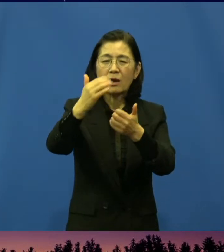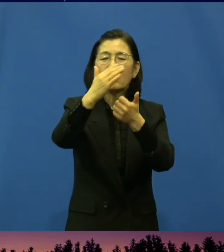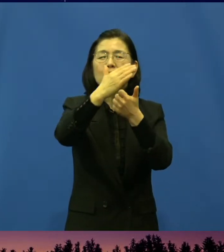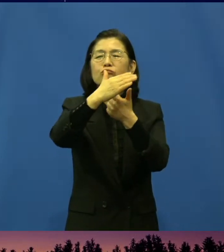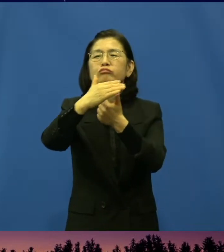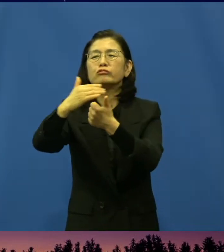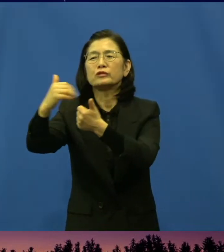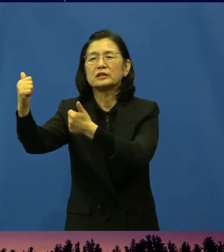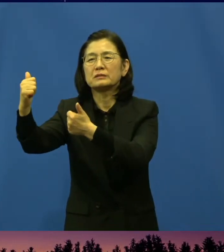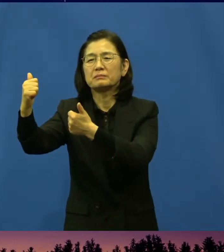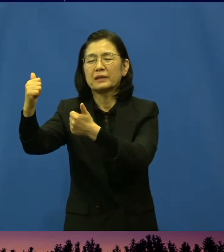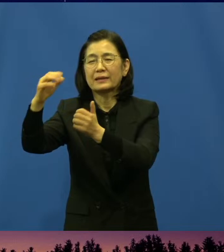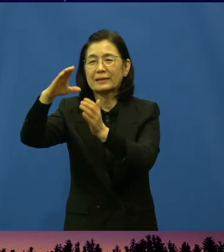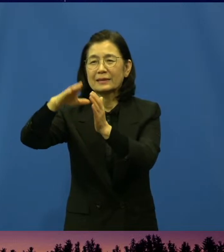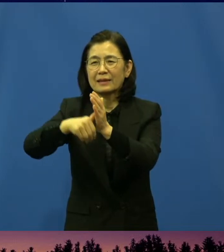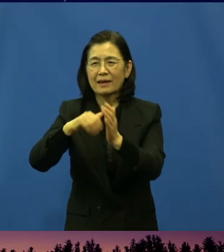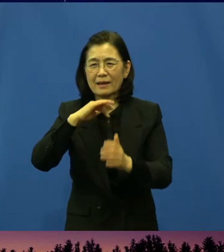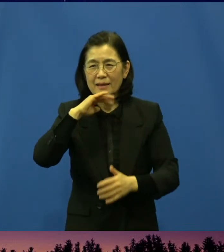나이예요.